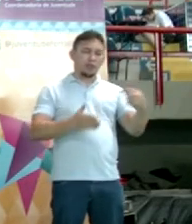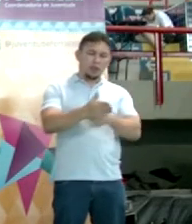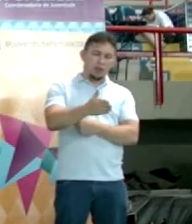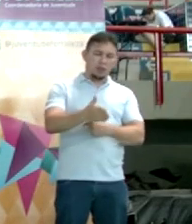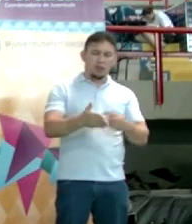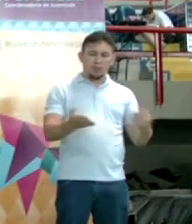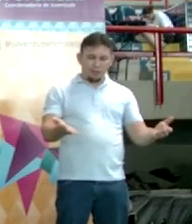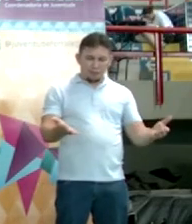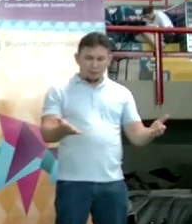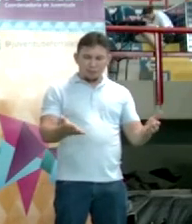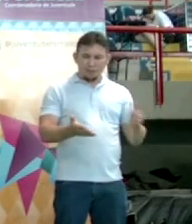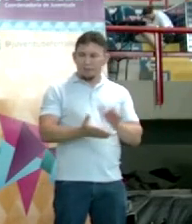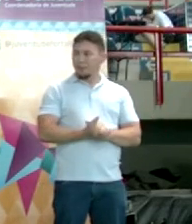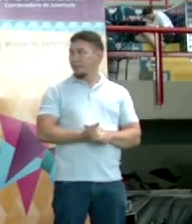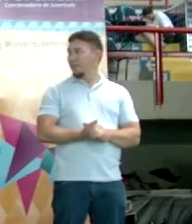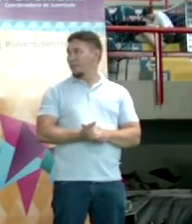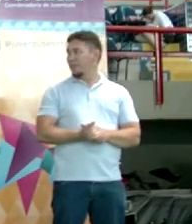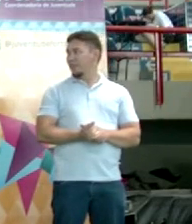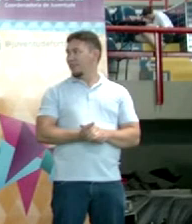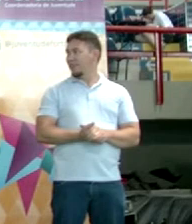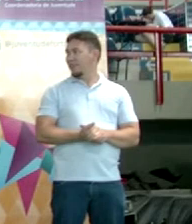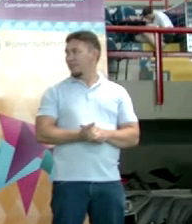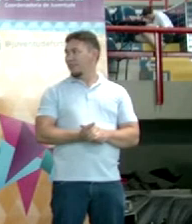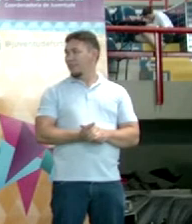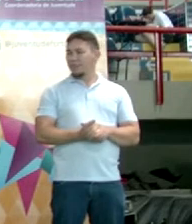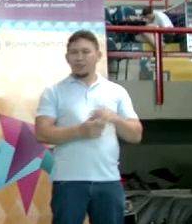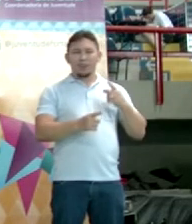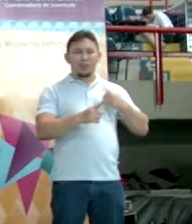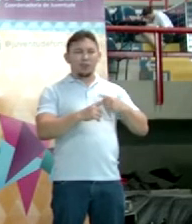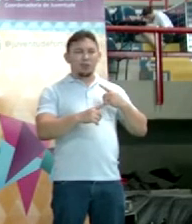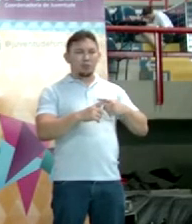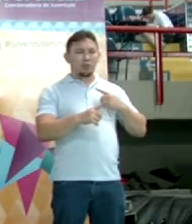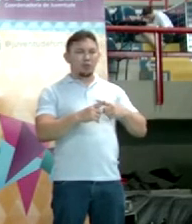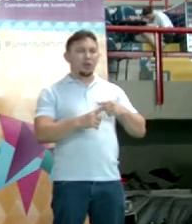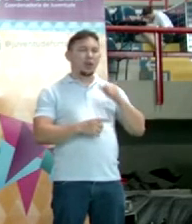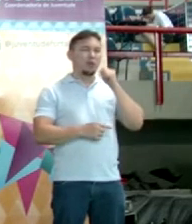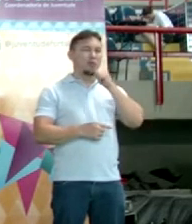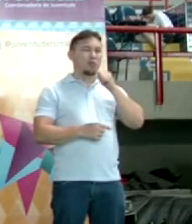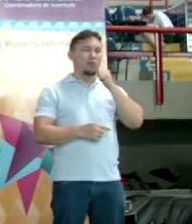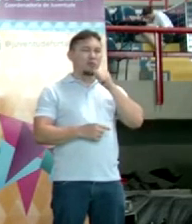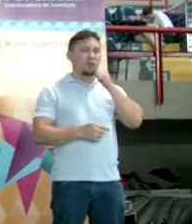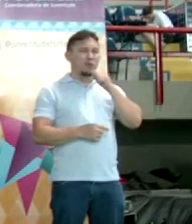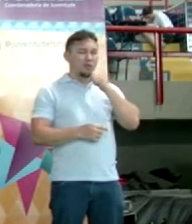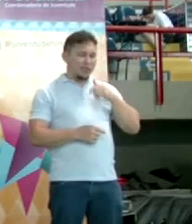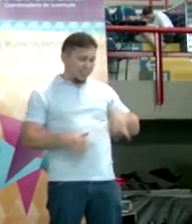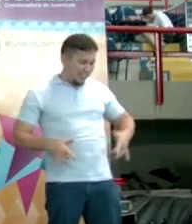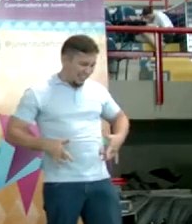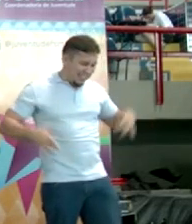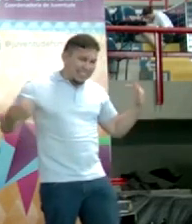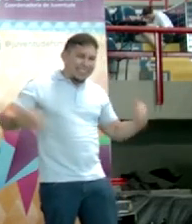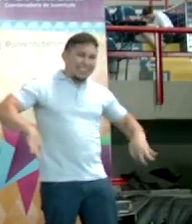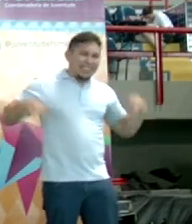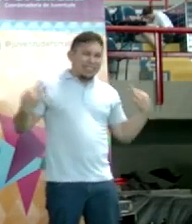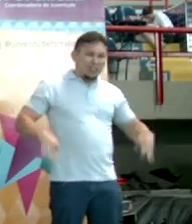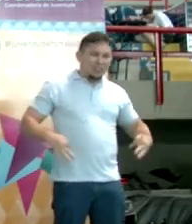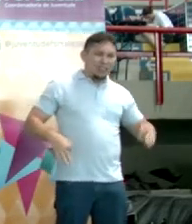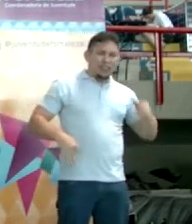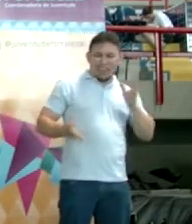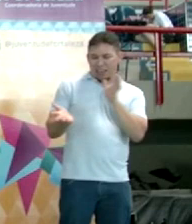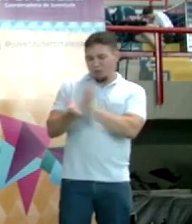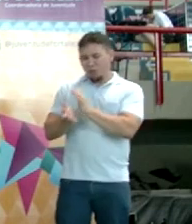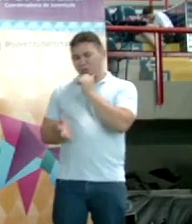Essa pergunta todo mundo faz. Por que toda mulher sente cólica? Tem algumas mulheres que sentem cólica na menstruação e outras não